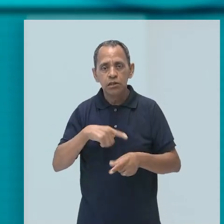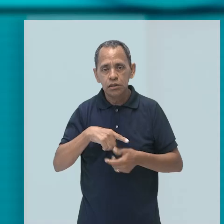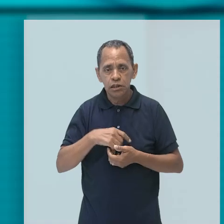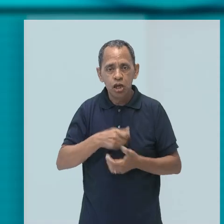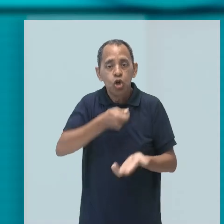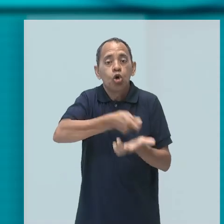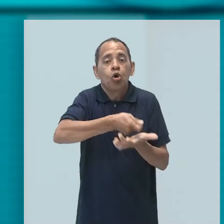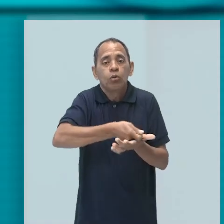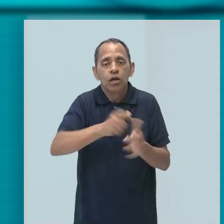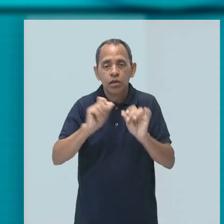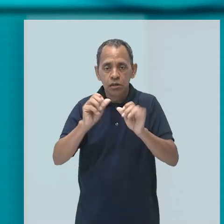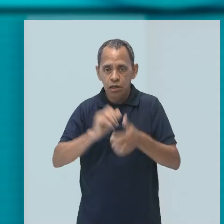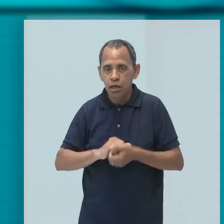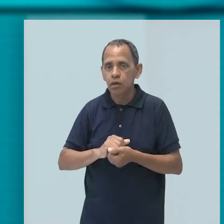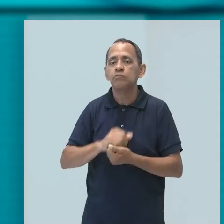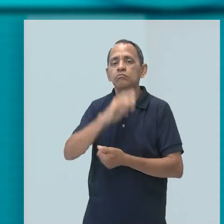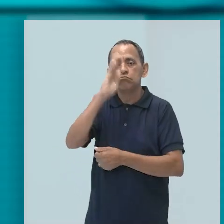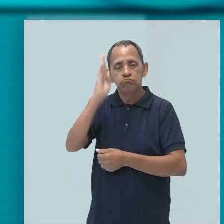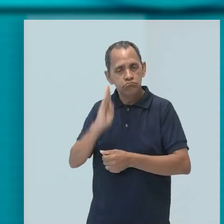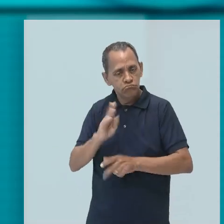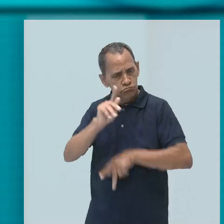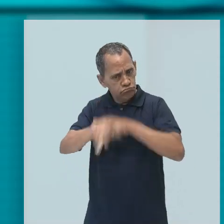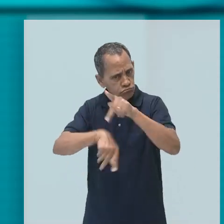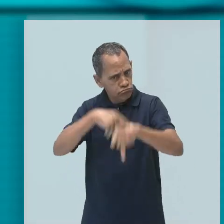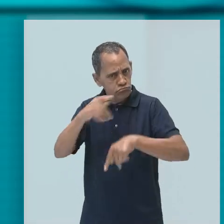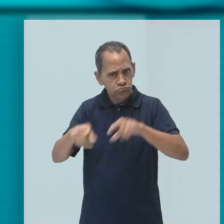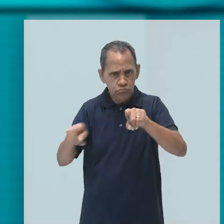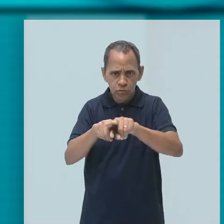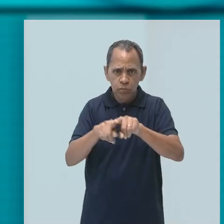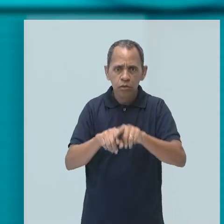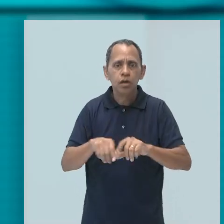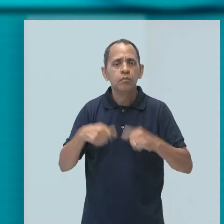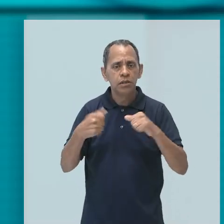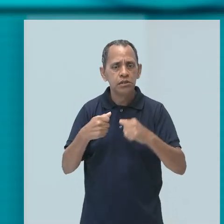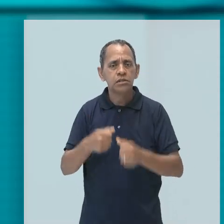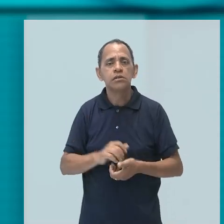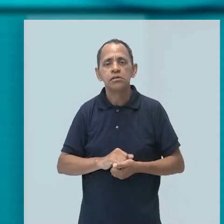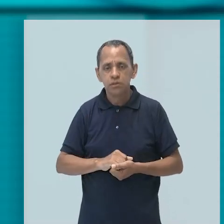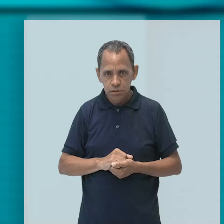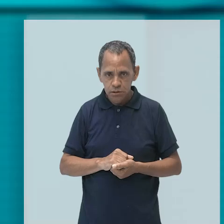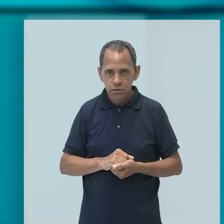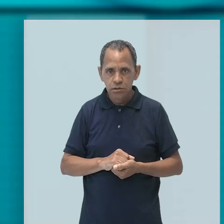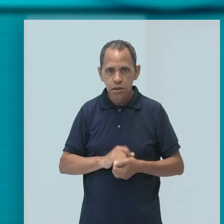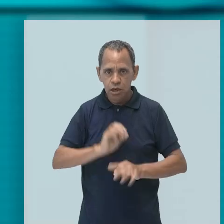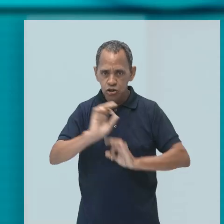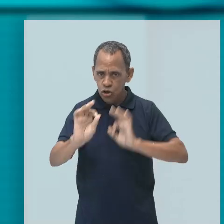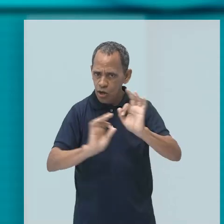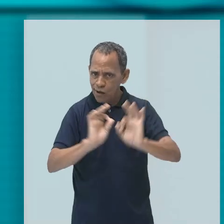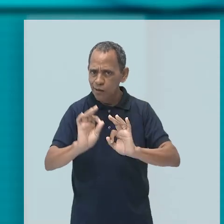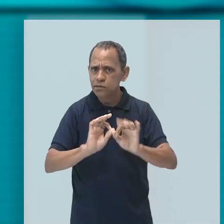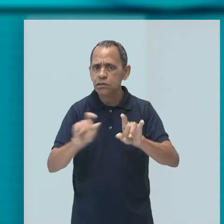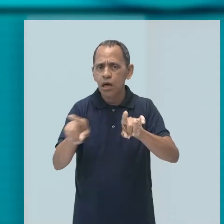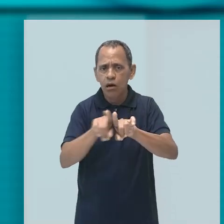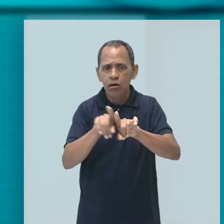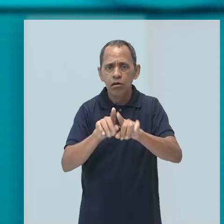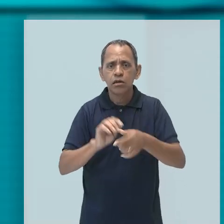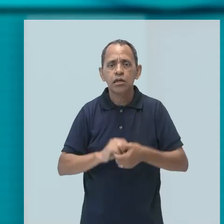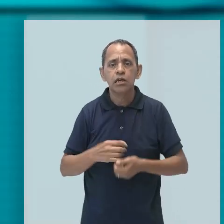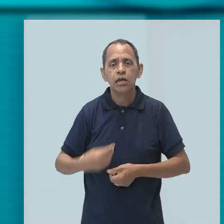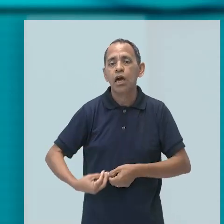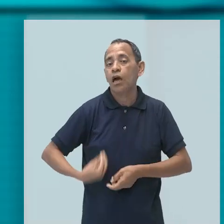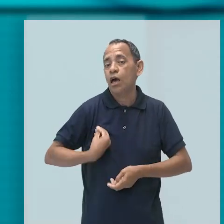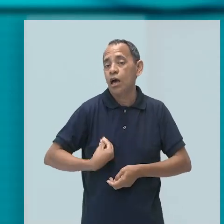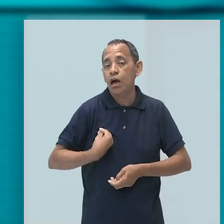lei federal, né? Então, precisa cumprir todo esse passo a passo, porque é algo que vai organizar e ordenar a vida